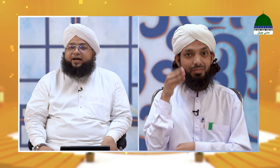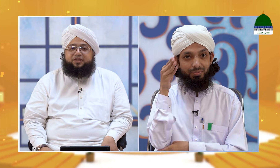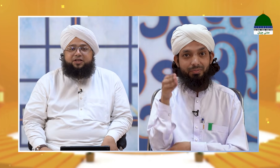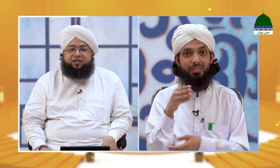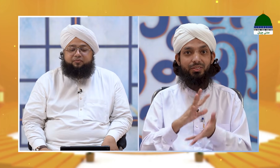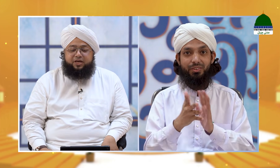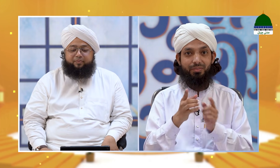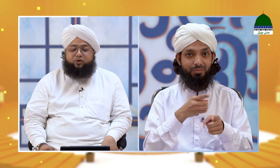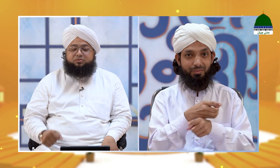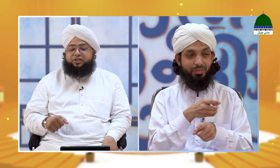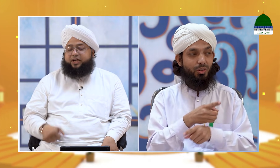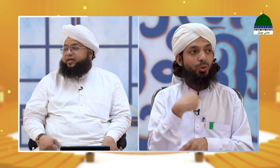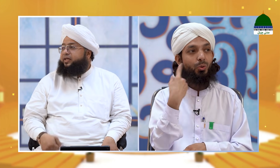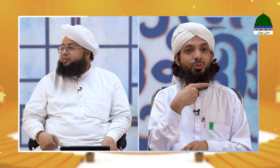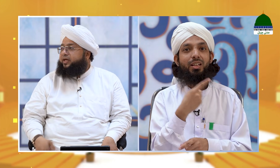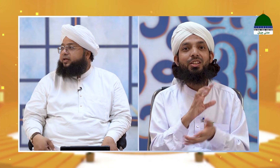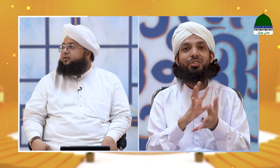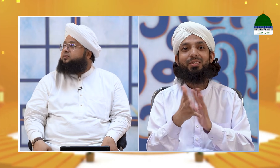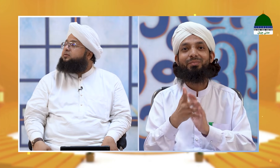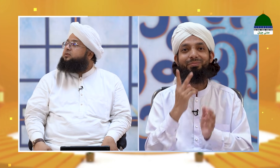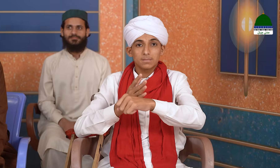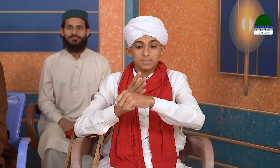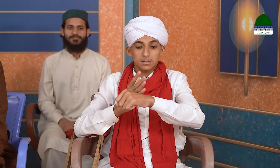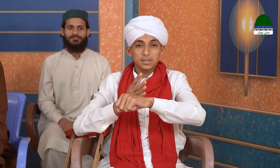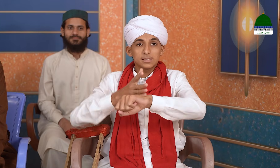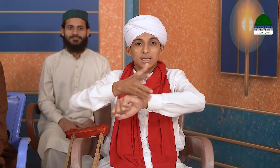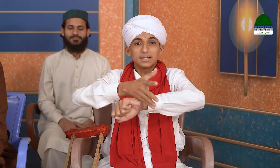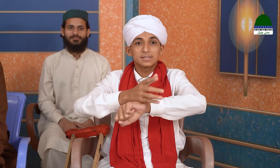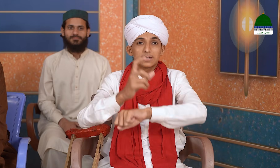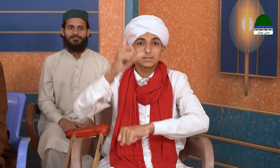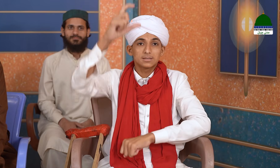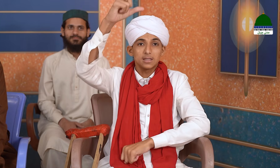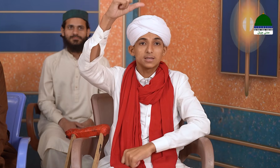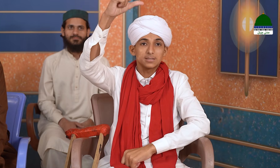ہیں اپنے حاضرین کی طرف کہ یہ ہمیں کون سے اشارے کر کے بتا رہے ہیں۔